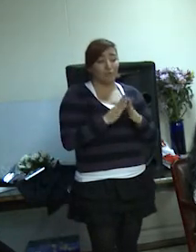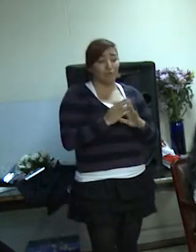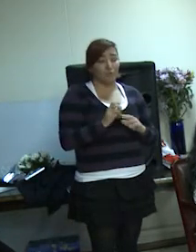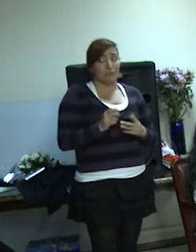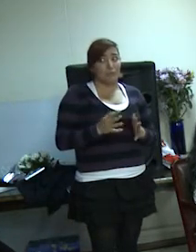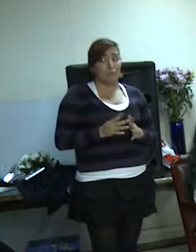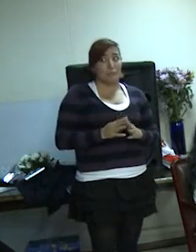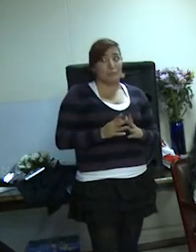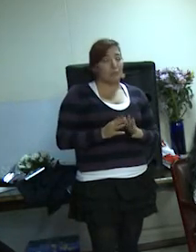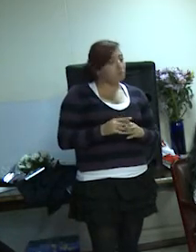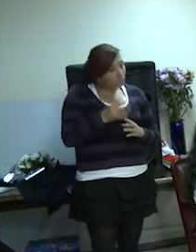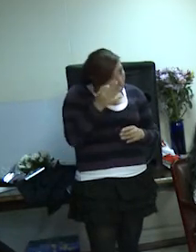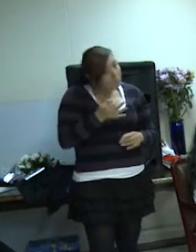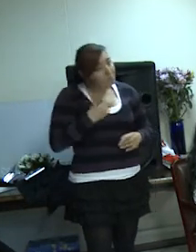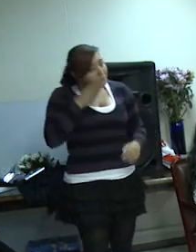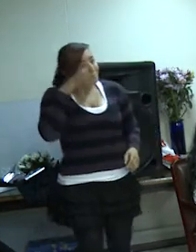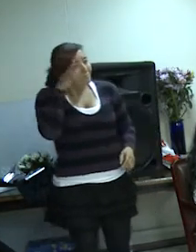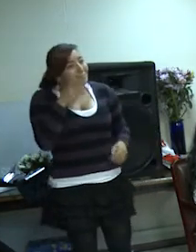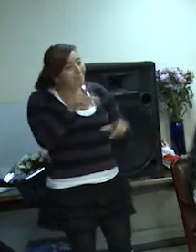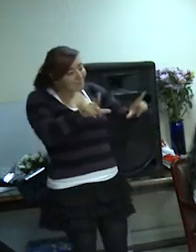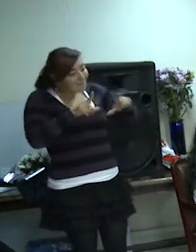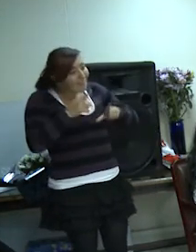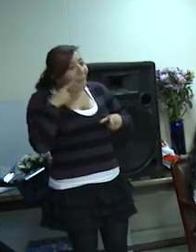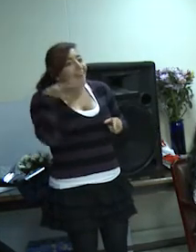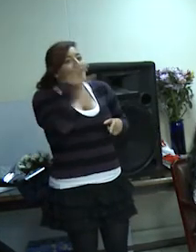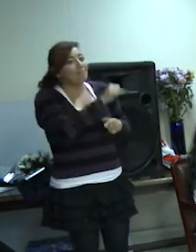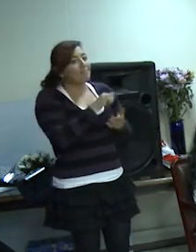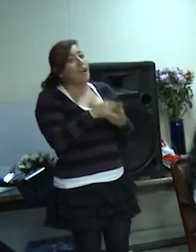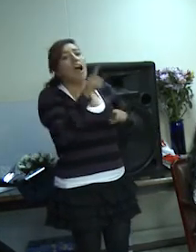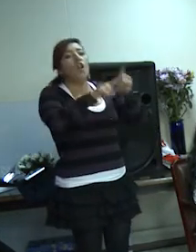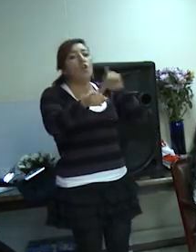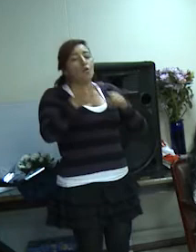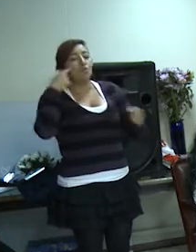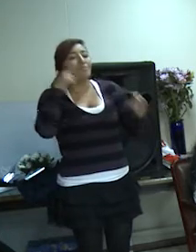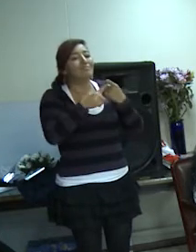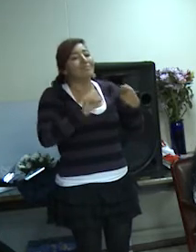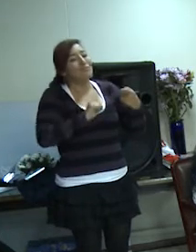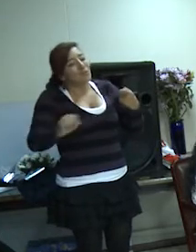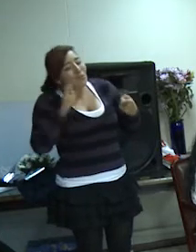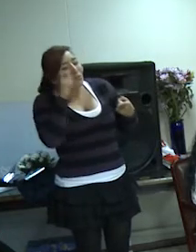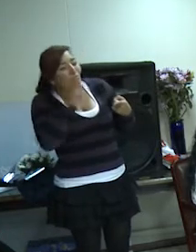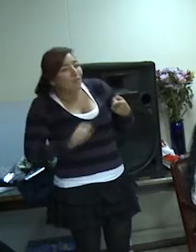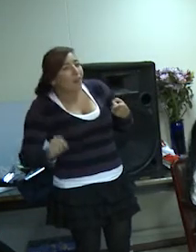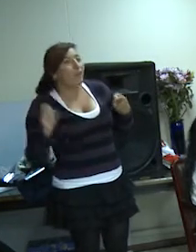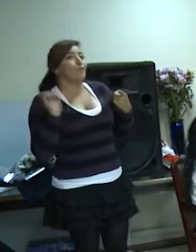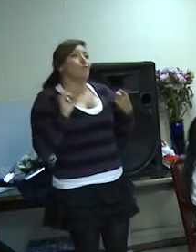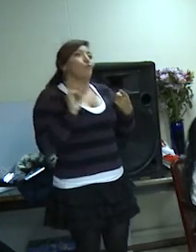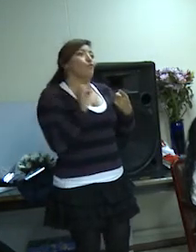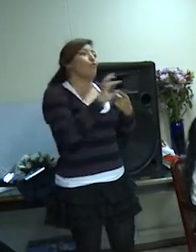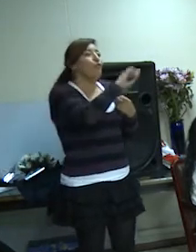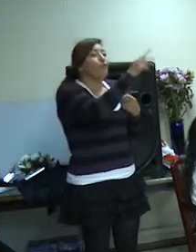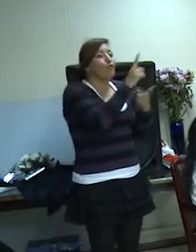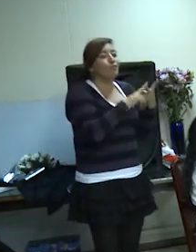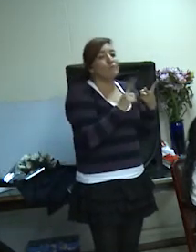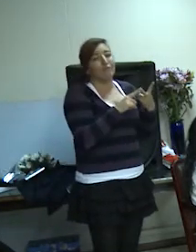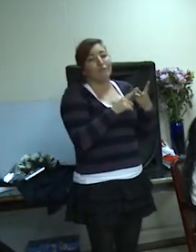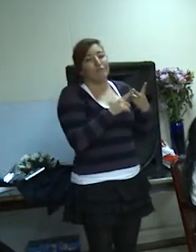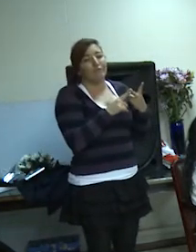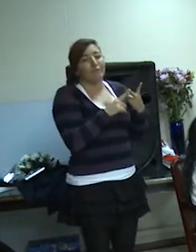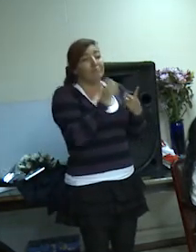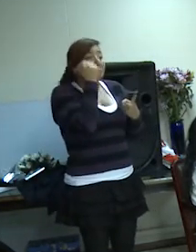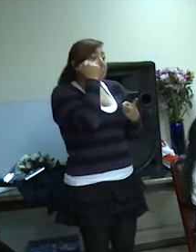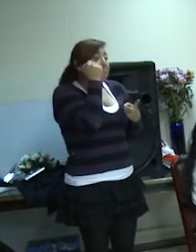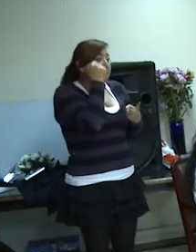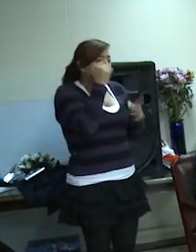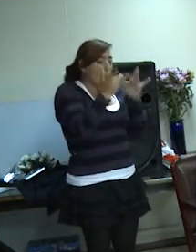énfasis, compañeros se enfocan más por el tema de los derechos humanos, otros de pronto por la